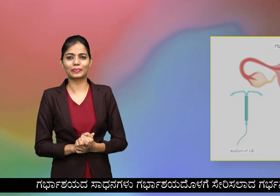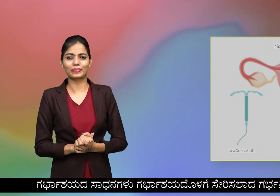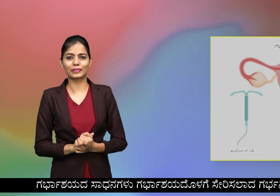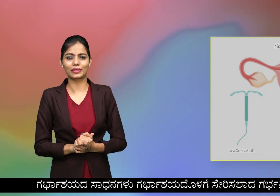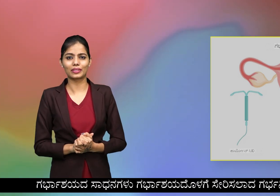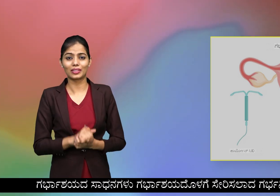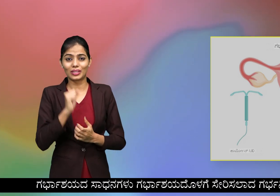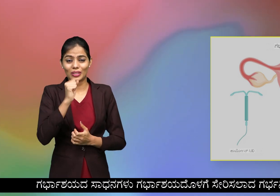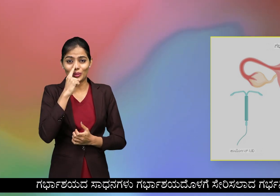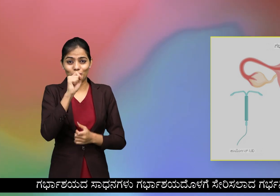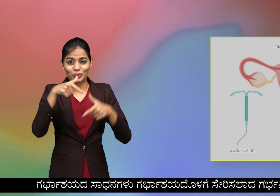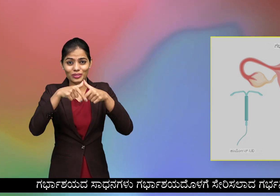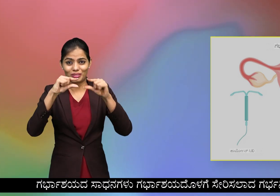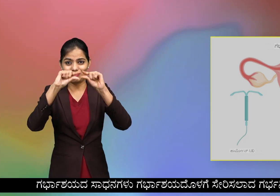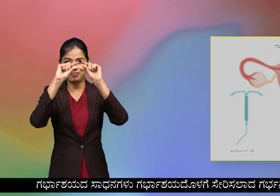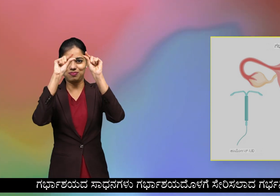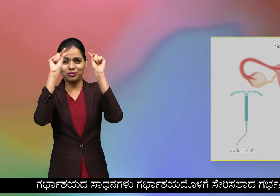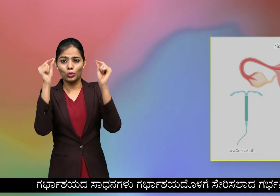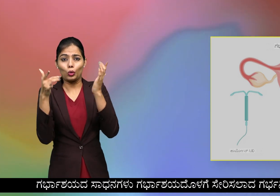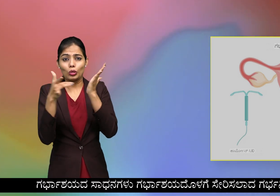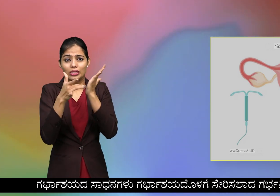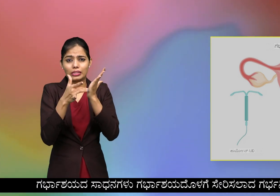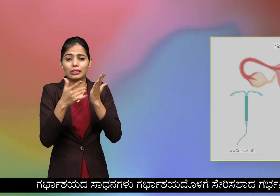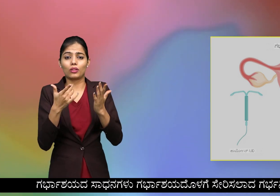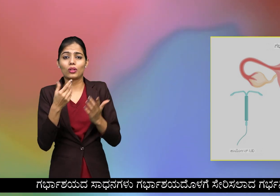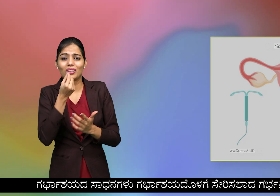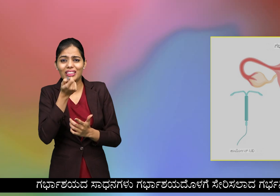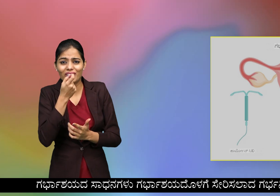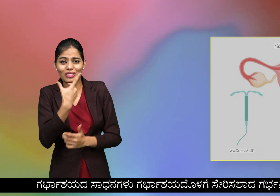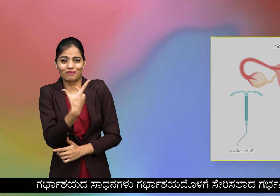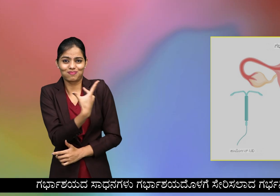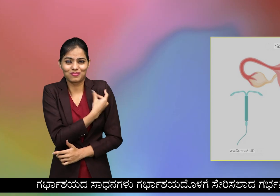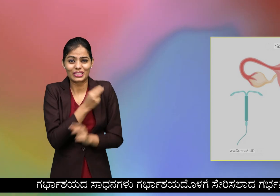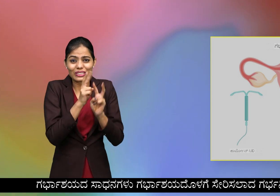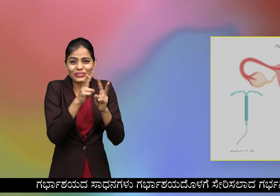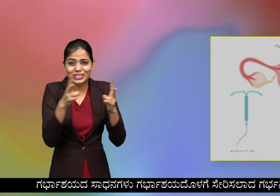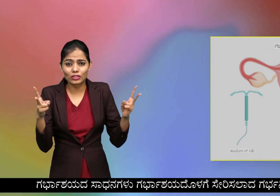ಗರ್ಭಾಶಯದ ಸಾಧನಗಳು ಗರ್ಭಾಶಯದೊಳಗೆ ಸೇರಿಸಲಾದ ಗರ್ಭ ನಿರೋಧಕ ಸಾಧನಗಳಾಗಿವೆ.